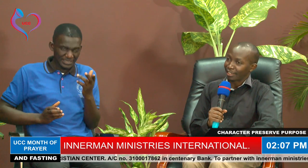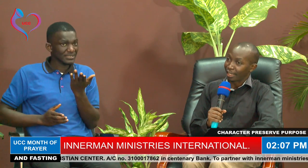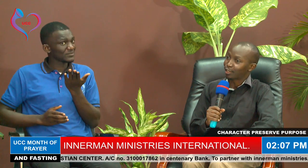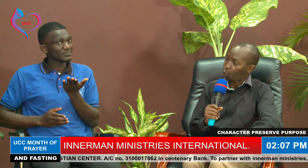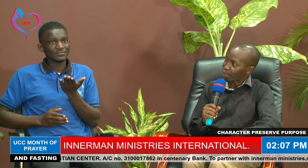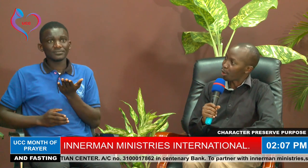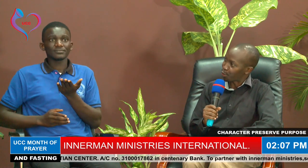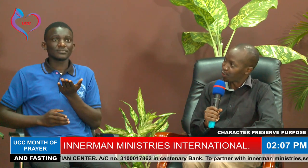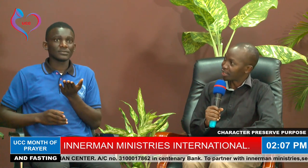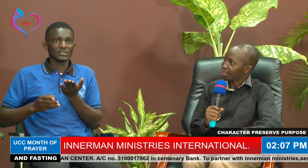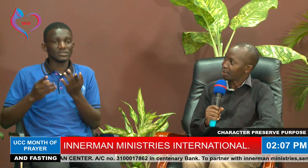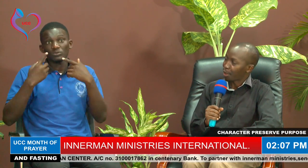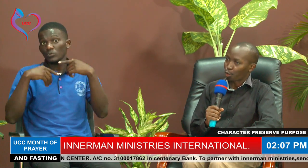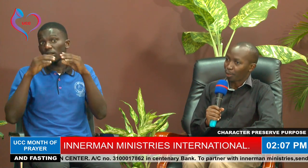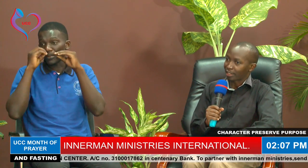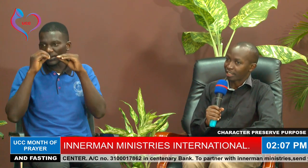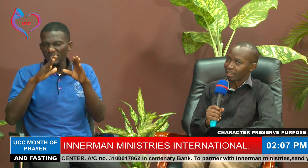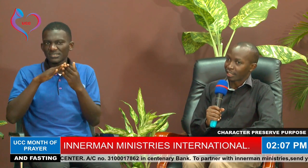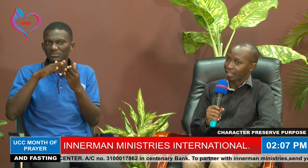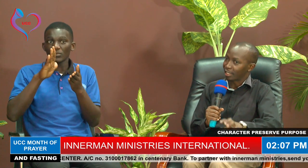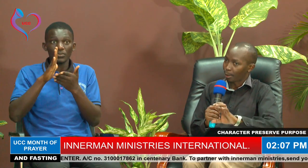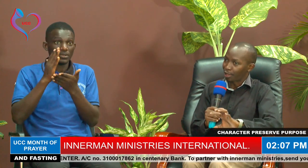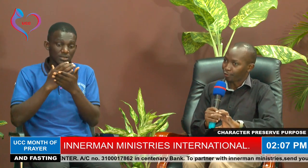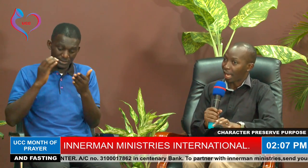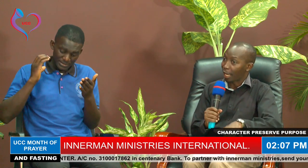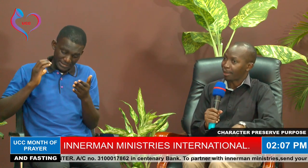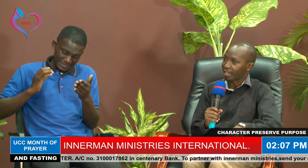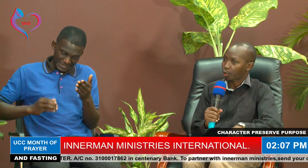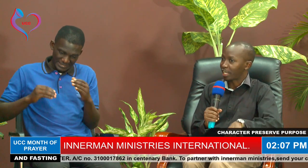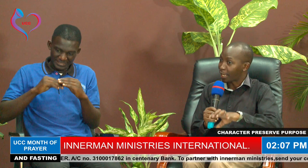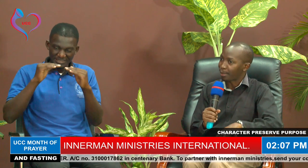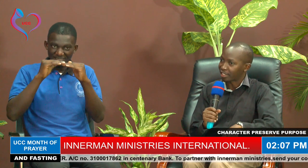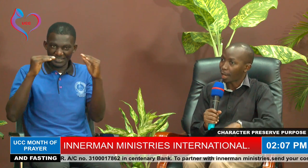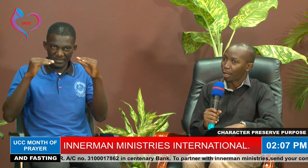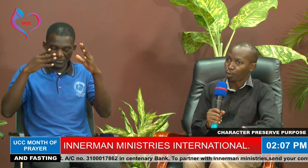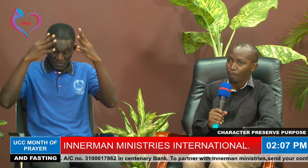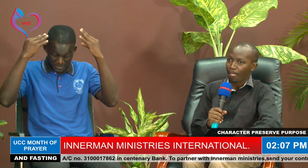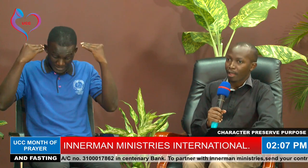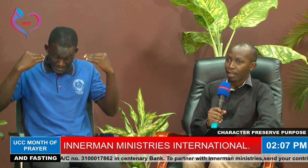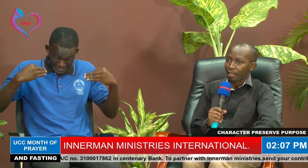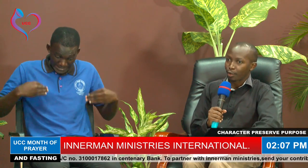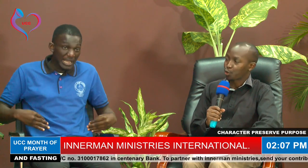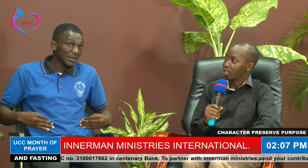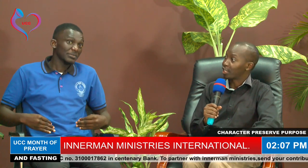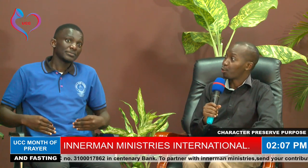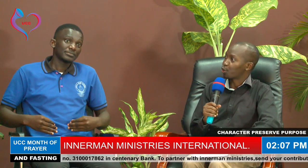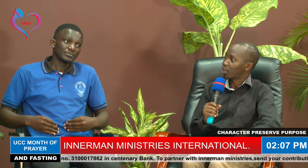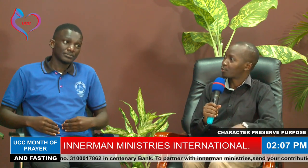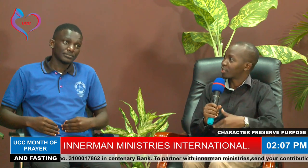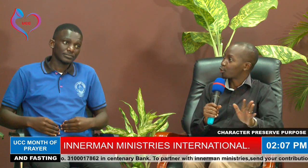na ye tukwa edu wabu luunji. Mbalo kubanti, chedinga mlevo ya gamet, actually gamet cha mbalo. Hilo tusilile chibuzo, tugeanisugeze na